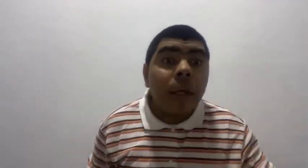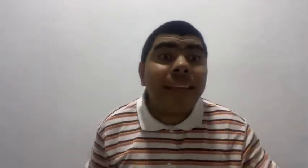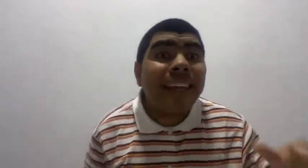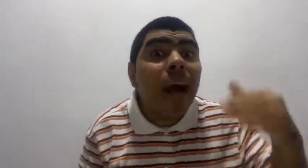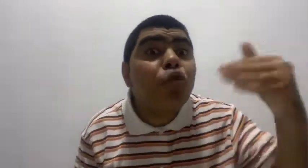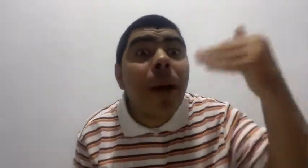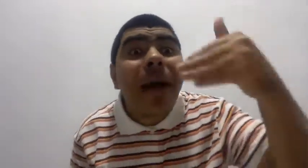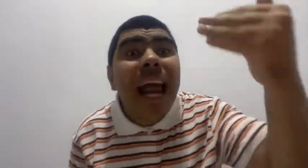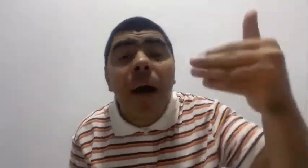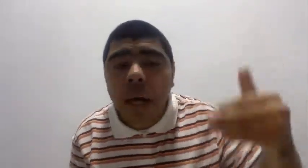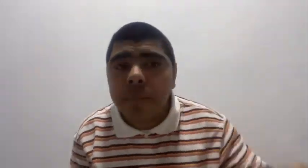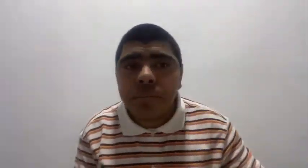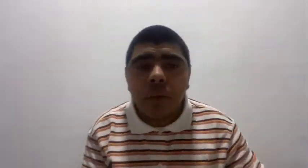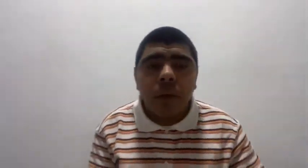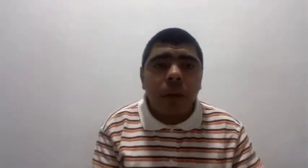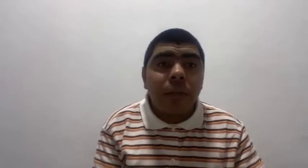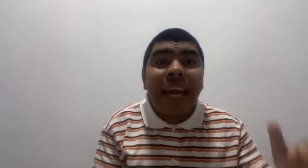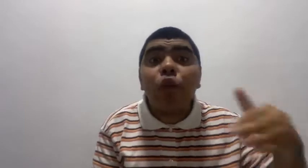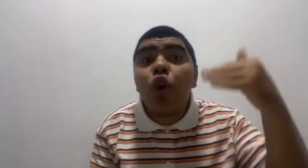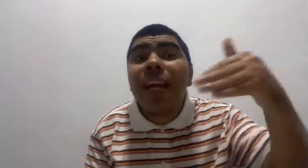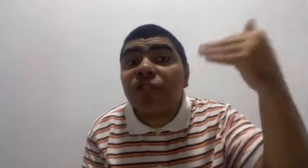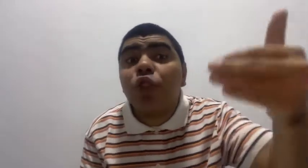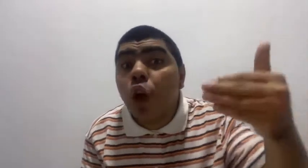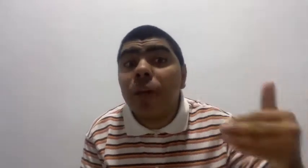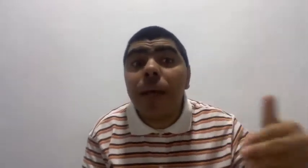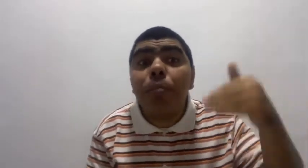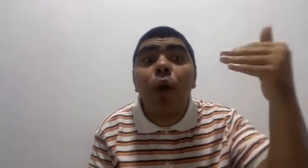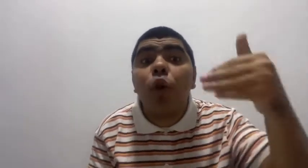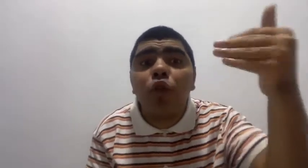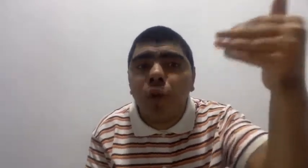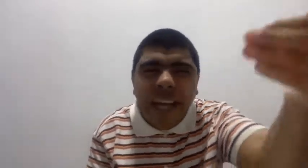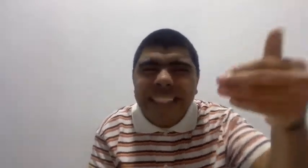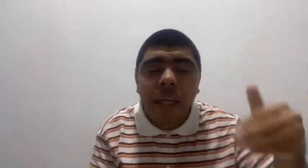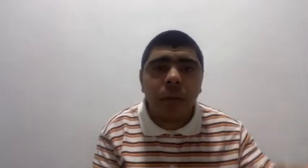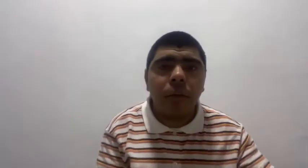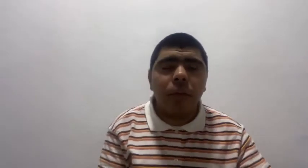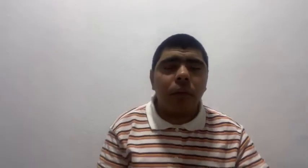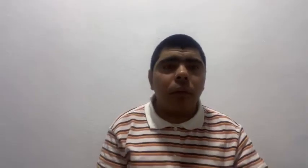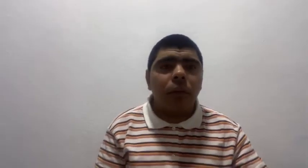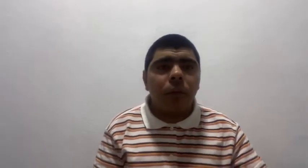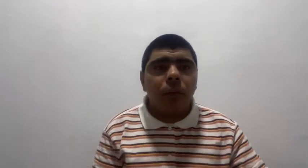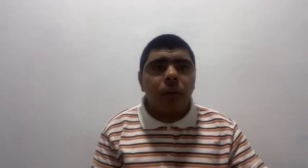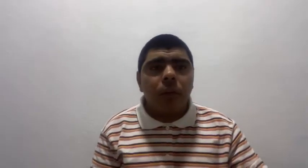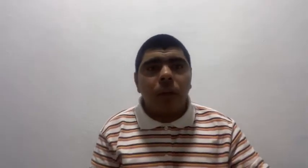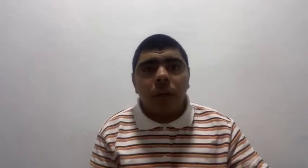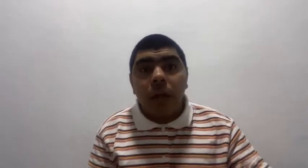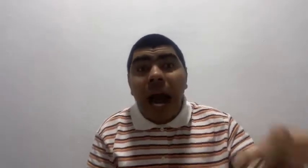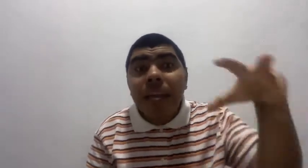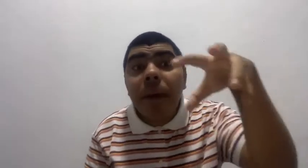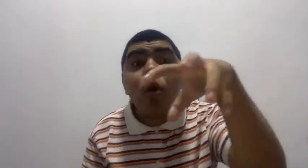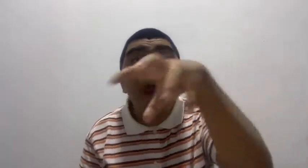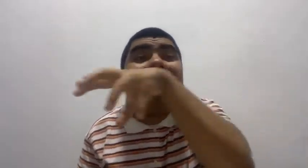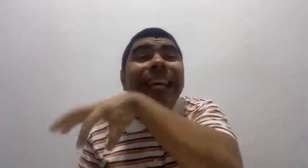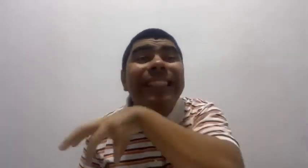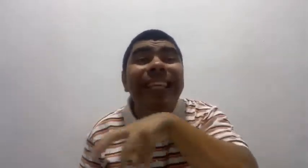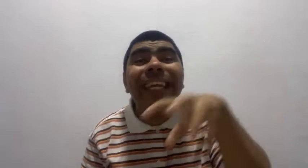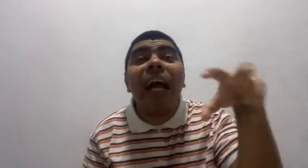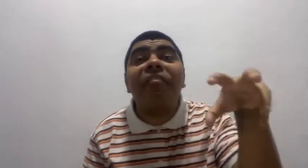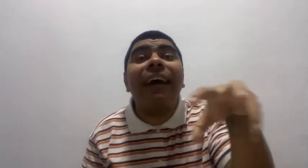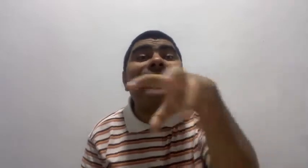Que se habla una palabra de corrección y el pueblo se ofende. Ahí vemos la crisis y la falta